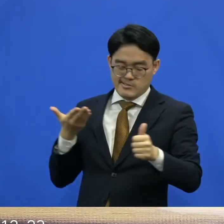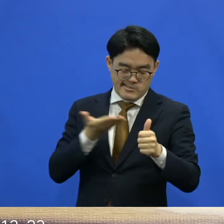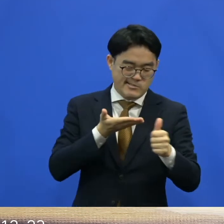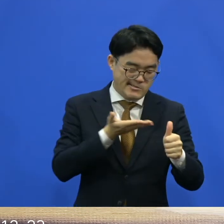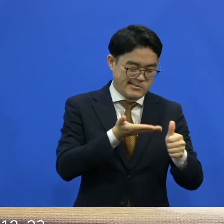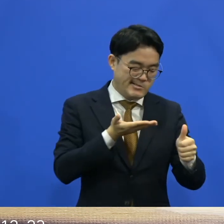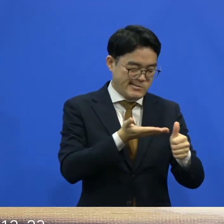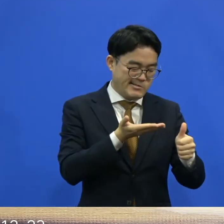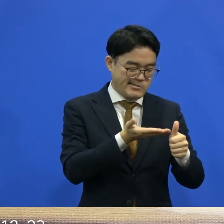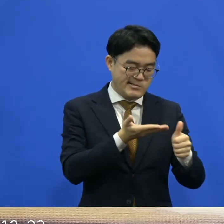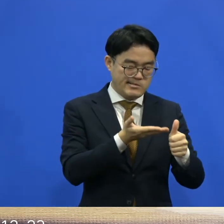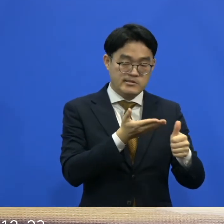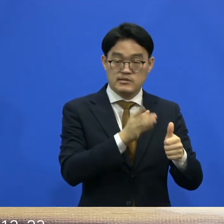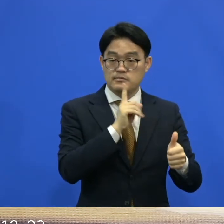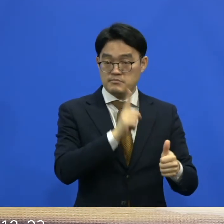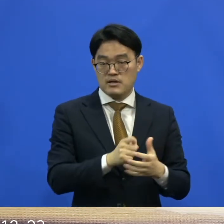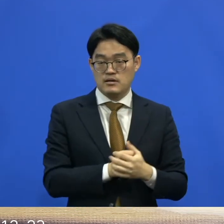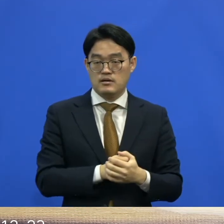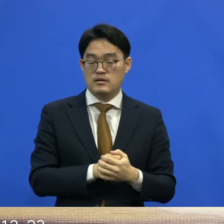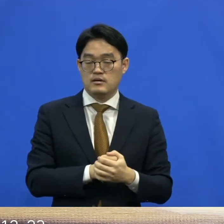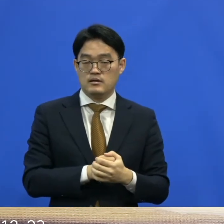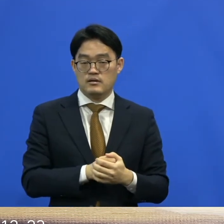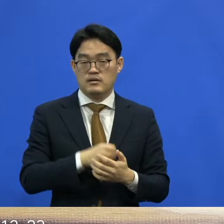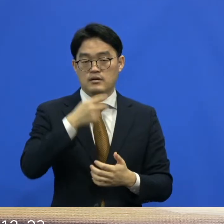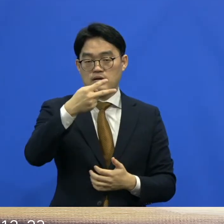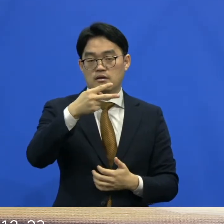나와요. 단련이라는 단어가 나와요.